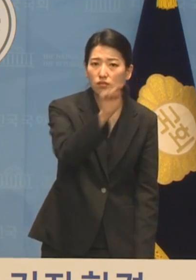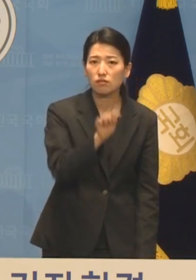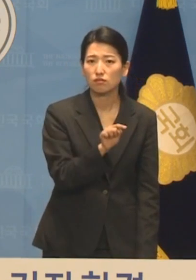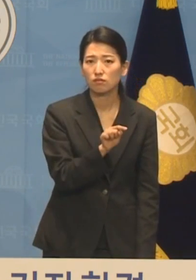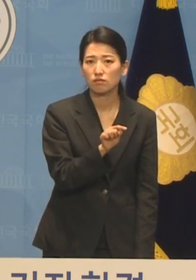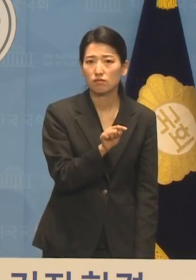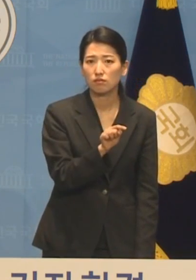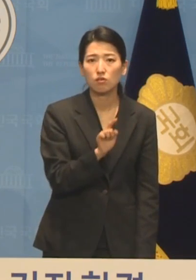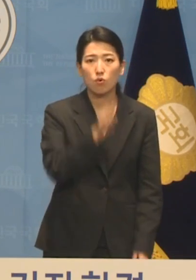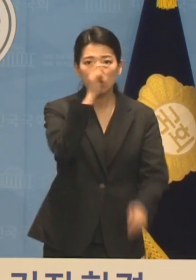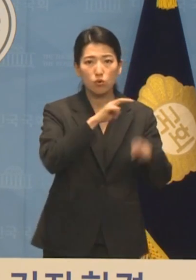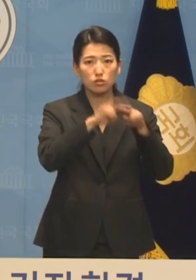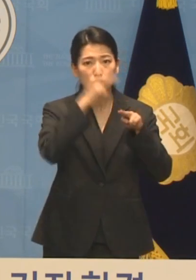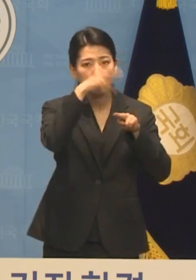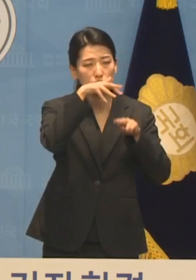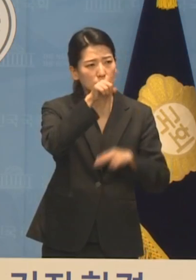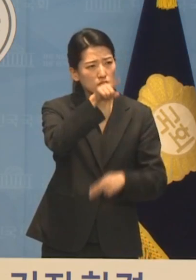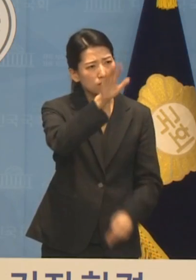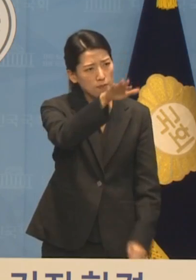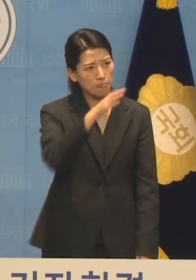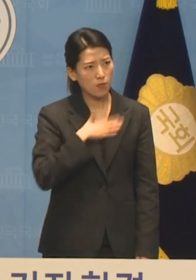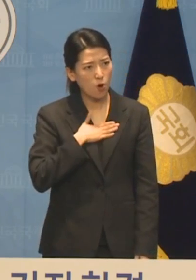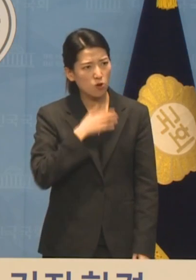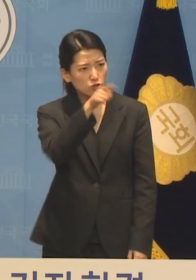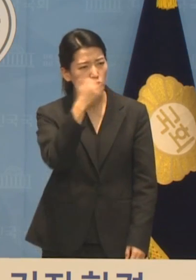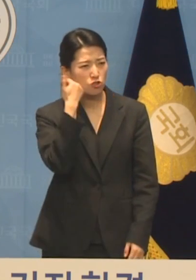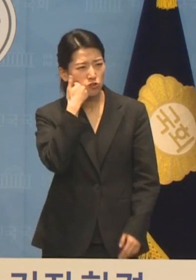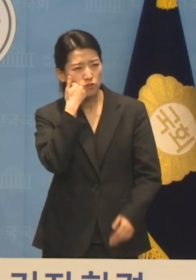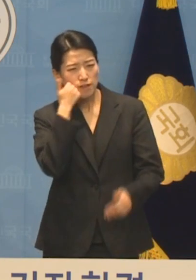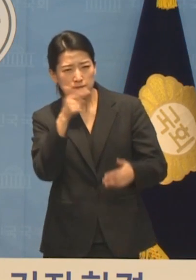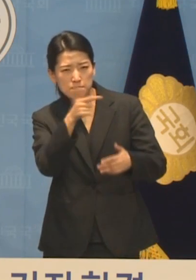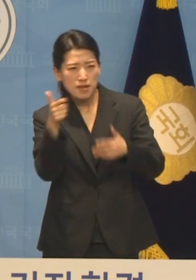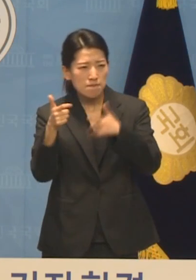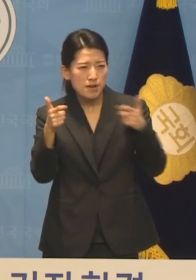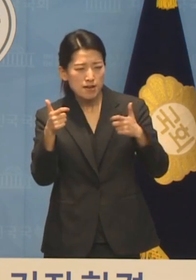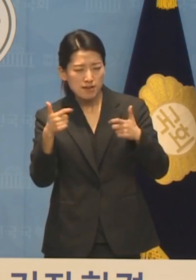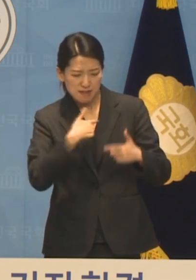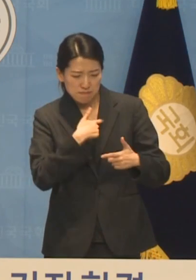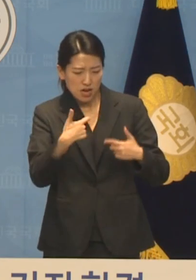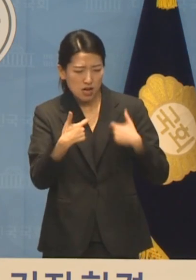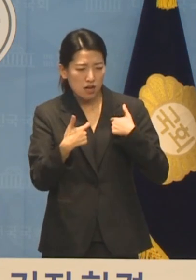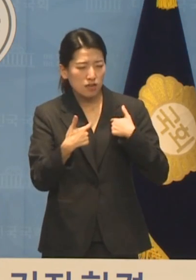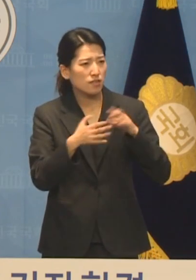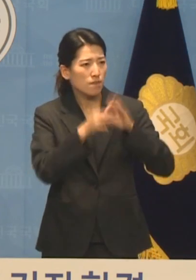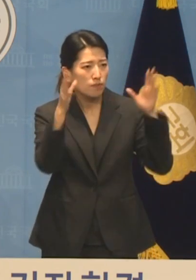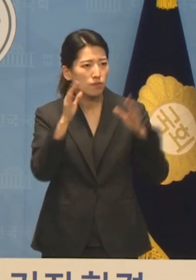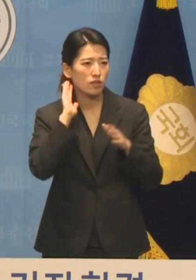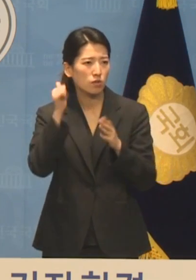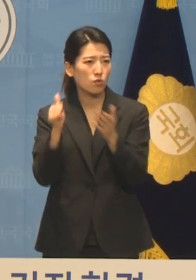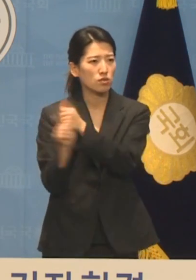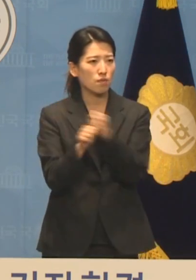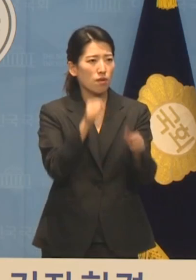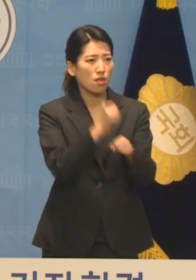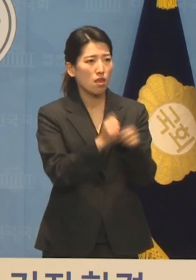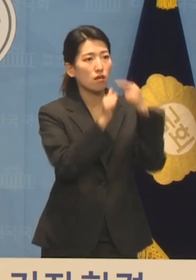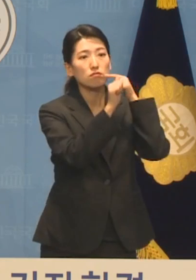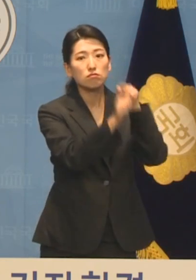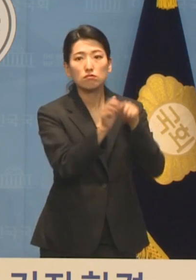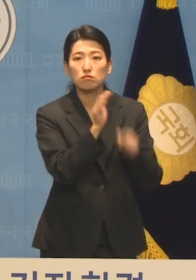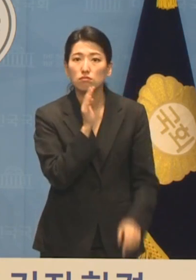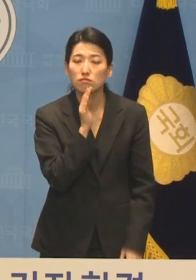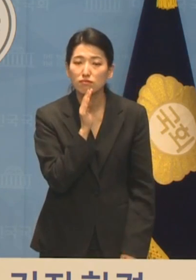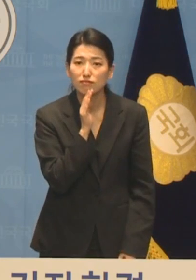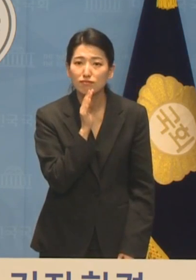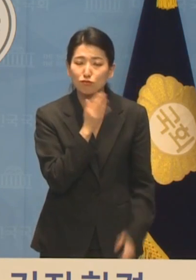민주당이 공수처장에게 가슴에 총을 맞더라도 대통령을 체포하라 라고 요구하지 않았습니까? 국회가